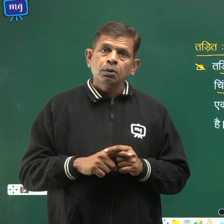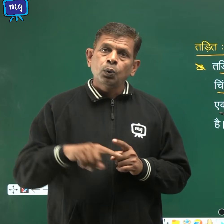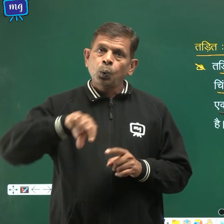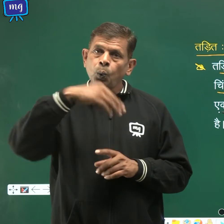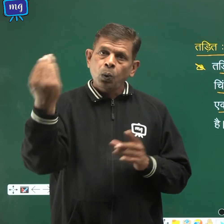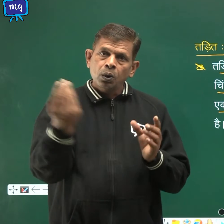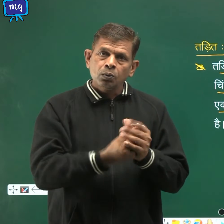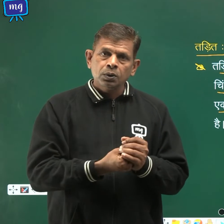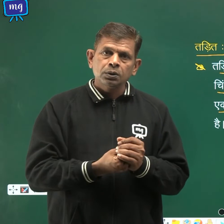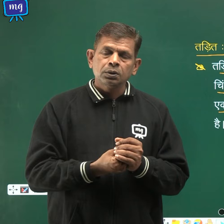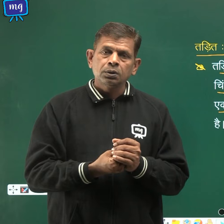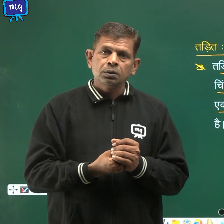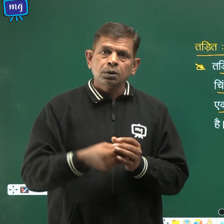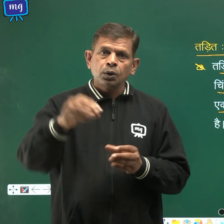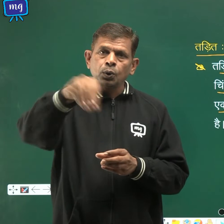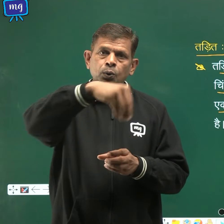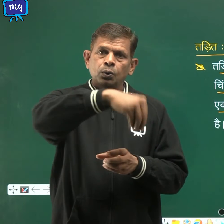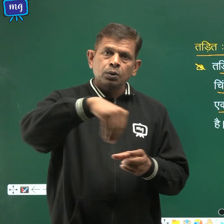एकत्रित होने से